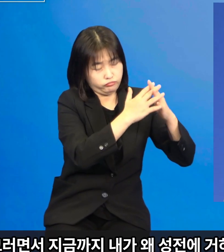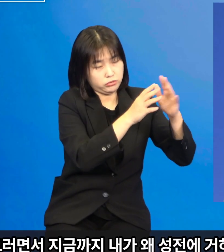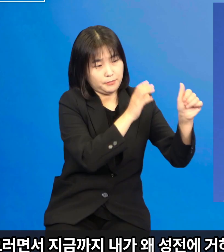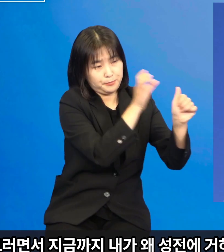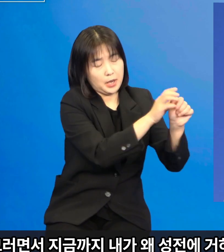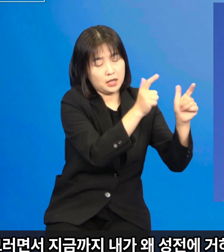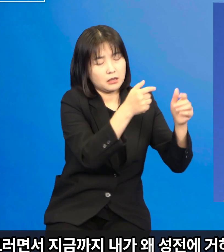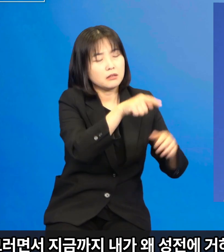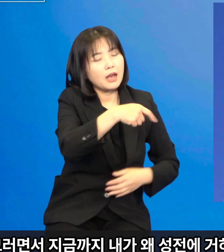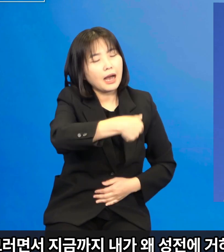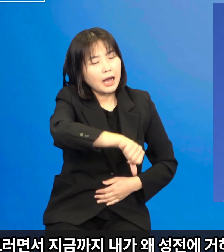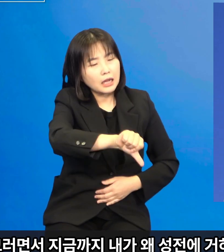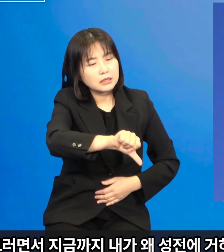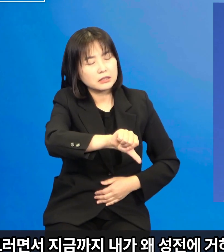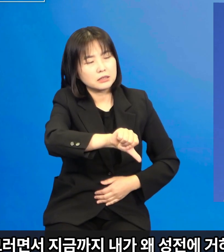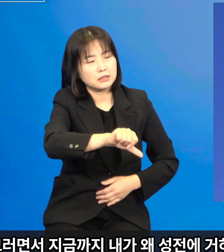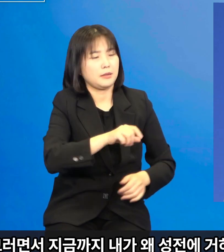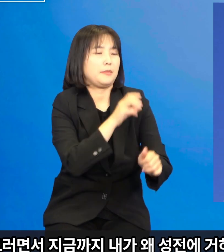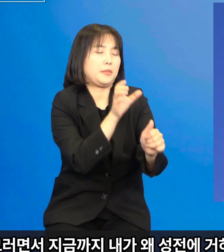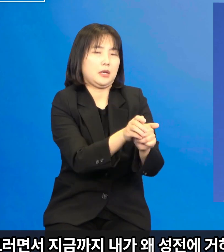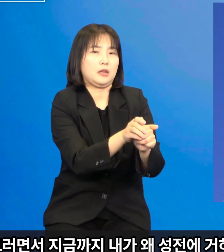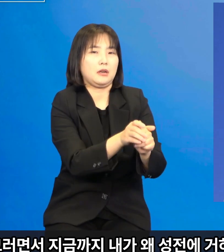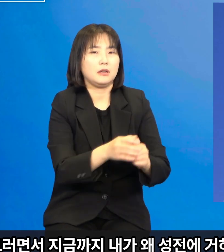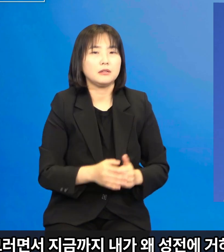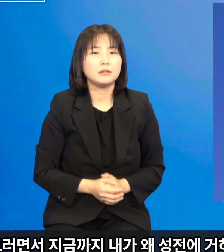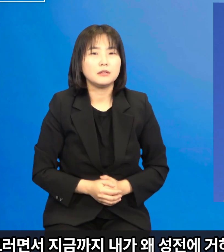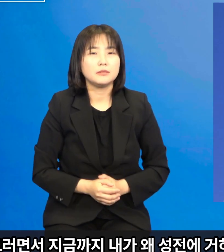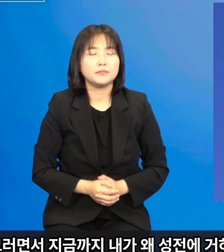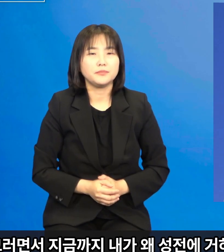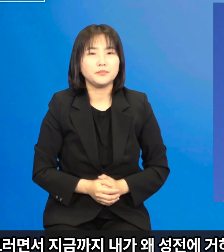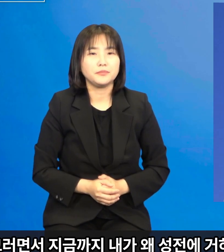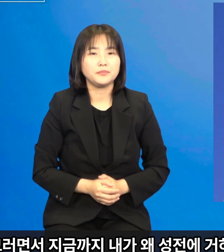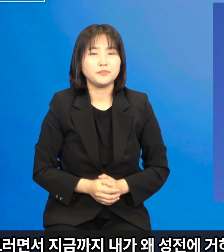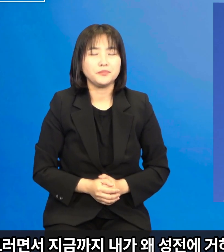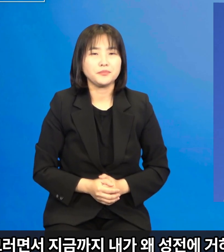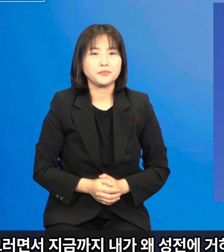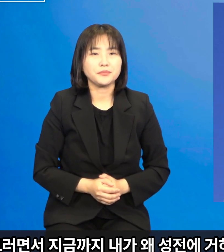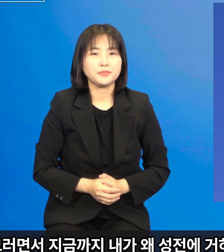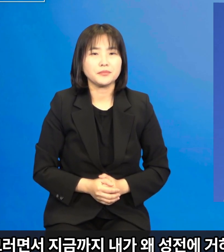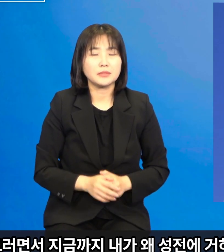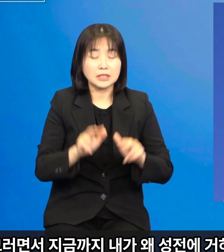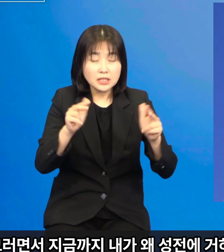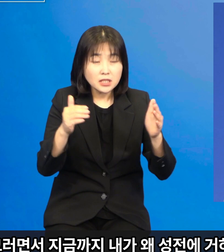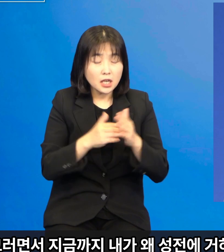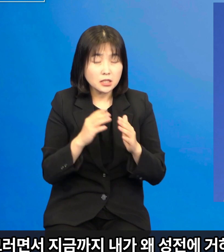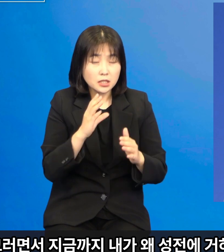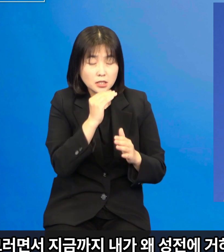거죠. 그러면서 지금까지 내가 왜 성전에 안 거했는지 아니? 이런 얘기를 하시죠.